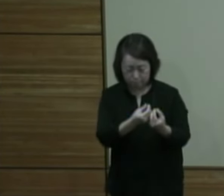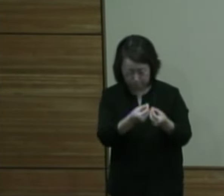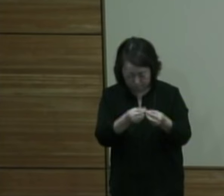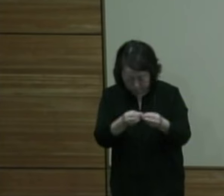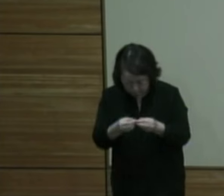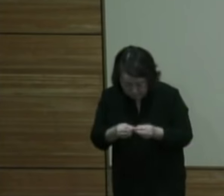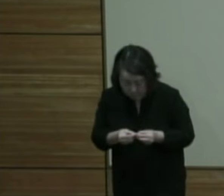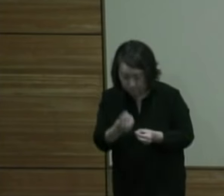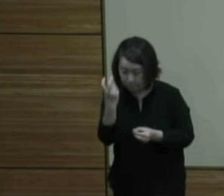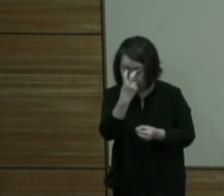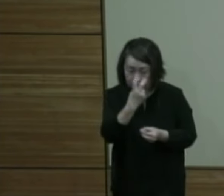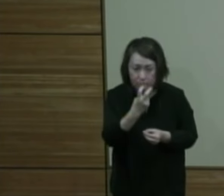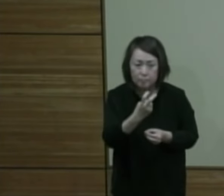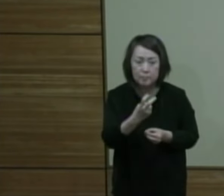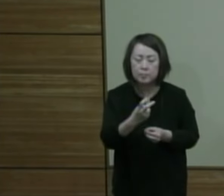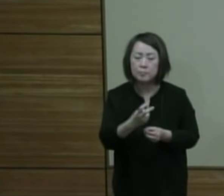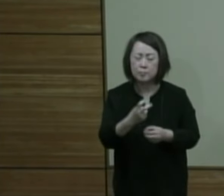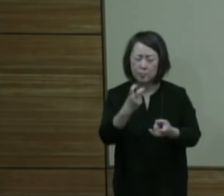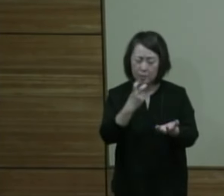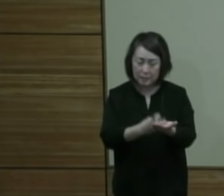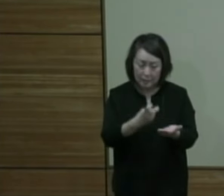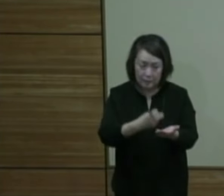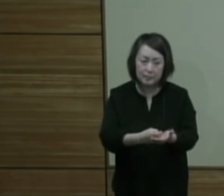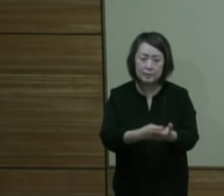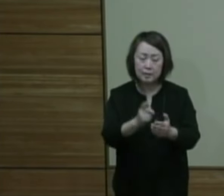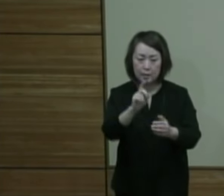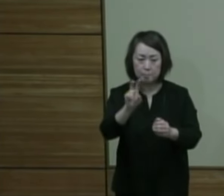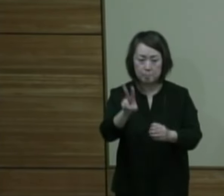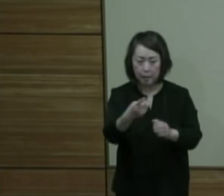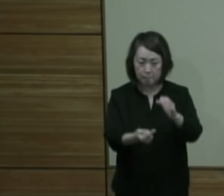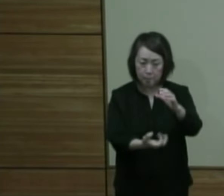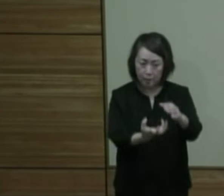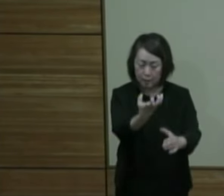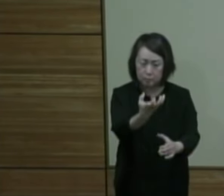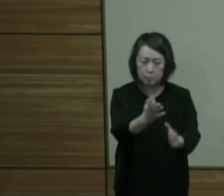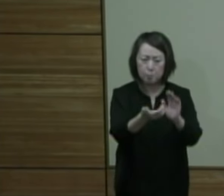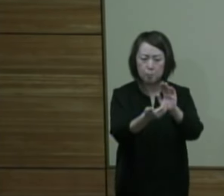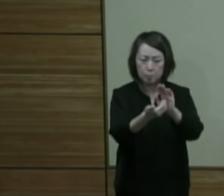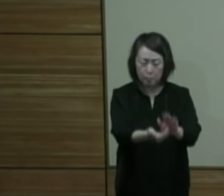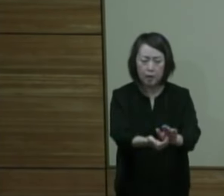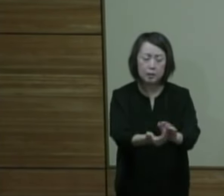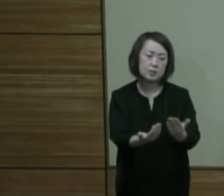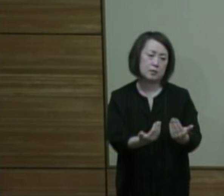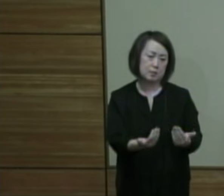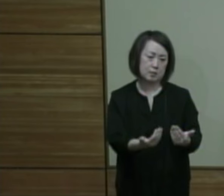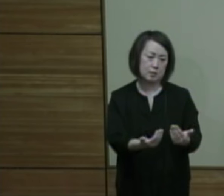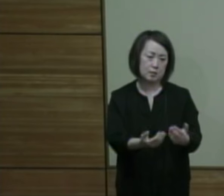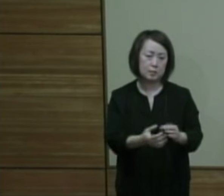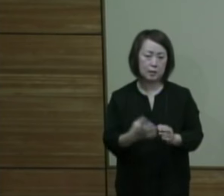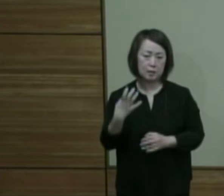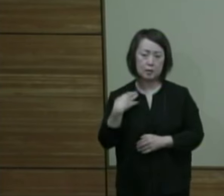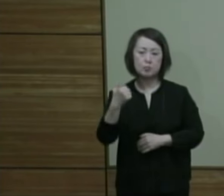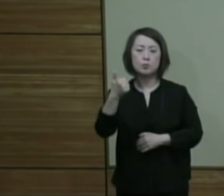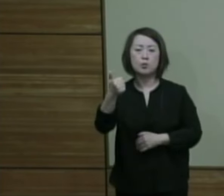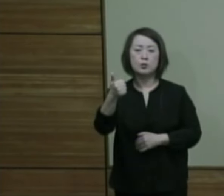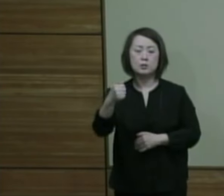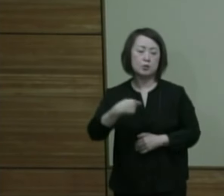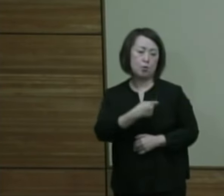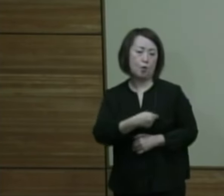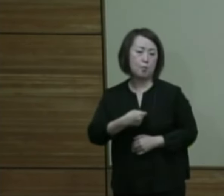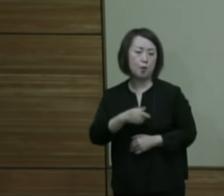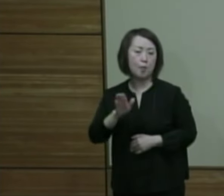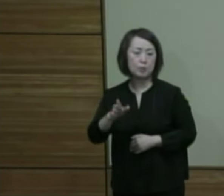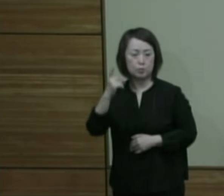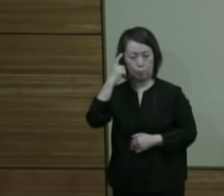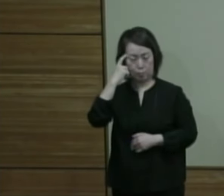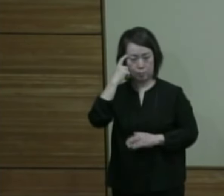ともかく絶対再発を防止しないといけないということなので、どうでしょうか、担当者の方の思いもあると思いますけ